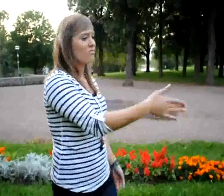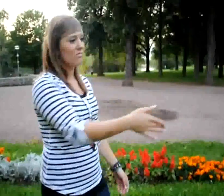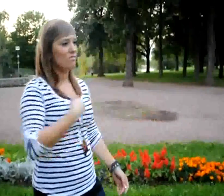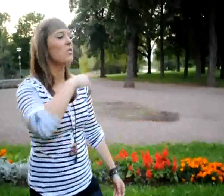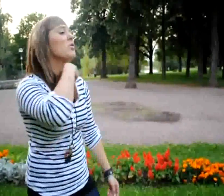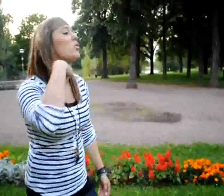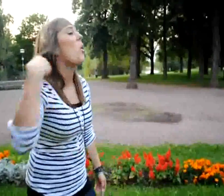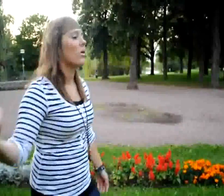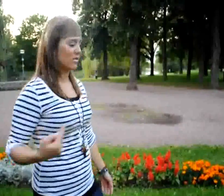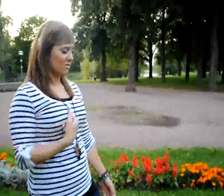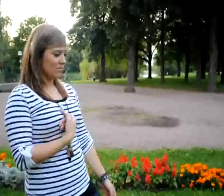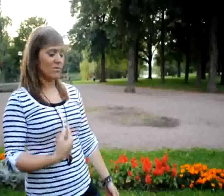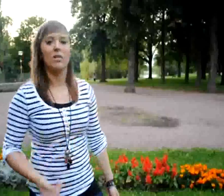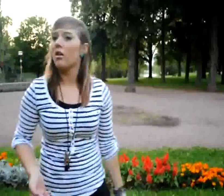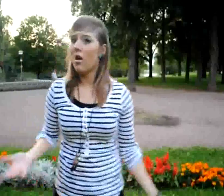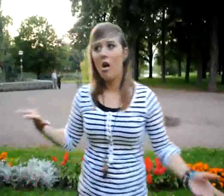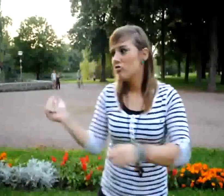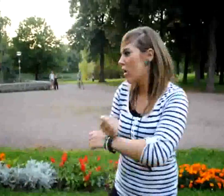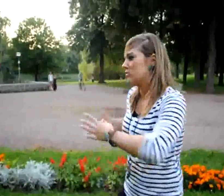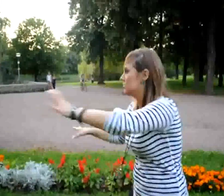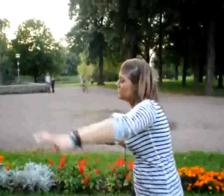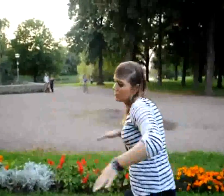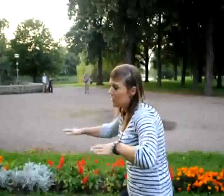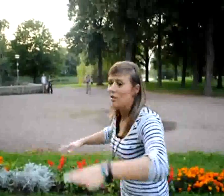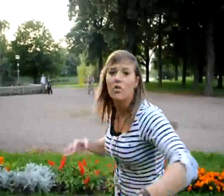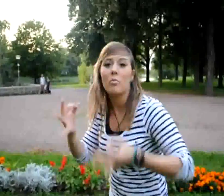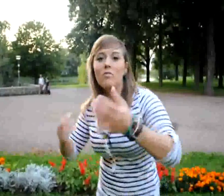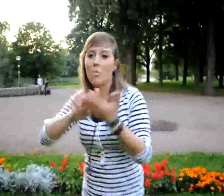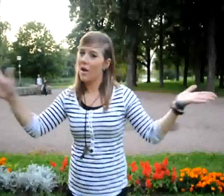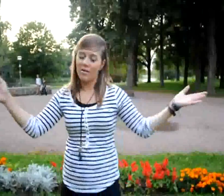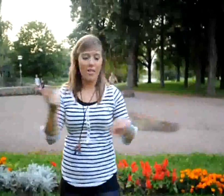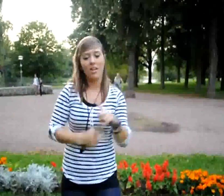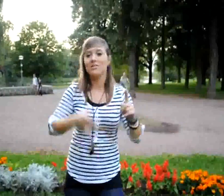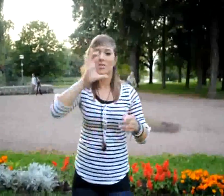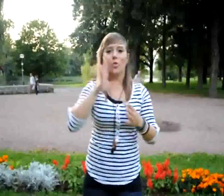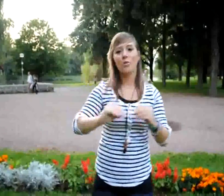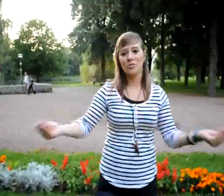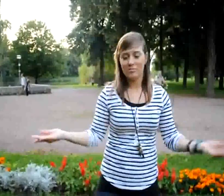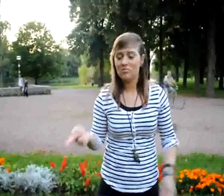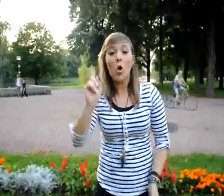mir seine Hand. Keine Chance, ihn zu entkommen. Das Spiel ist vorbei, der letzte Drink ist umsonst. Doch es gibt